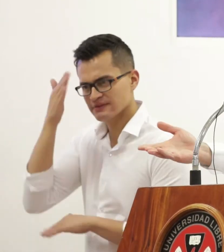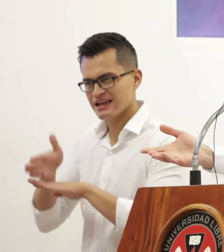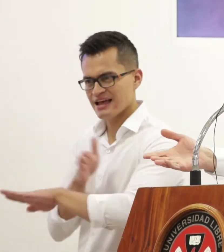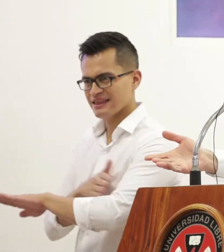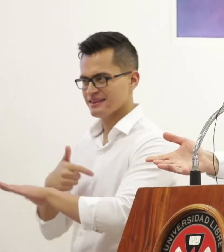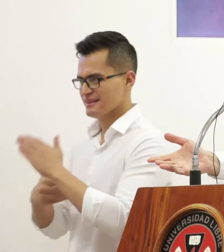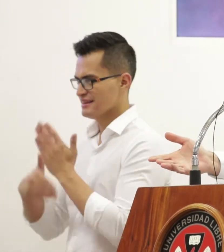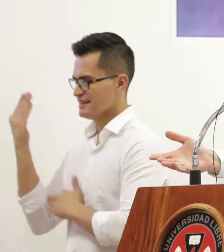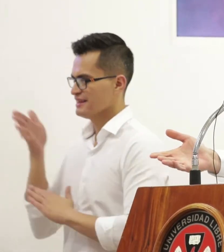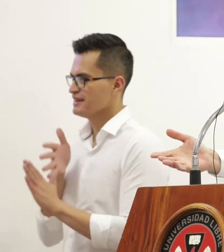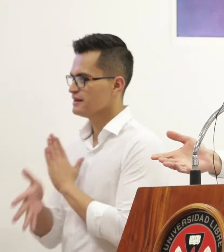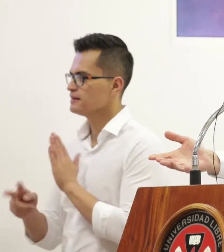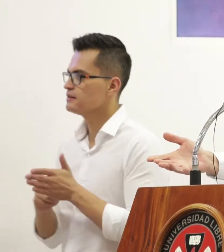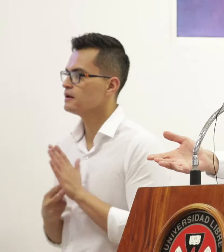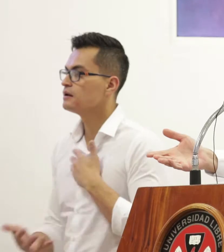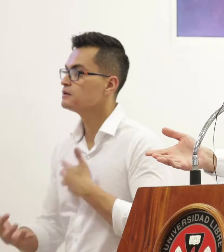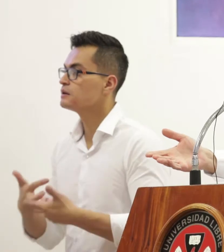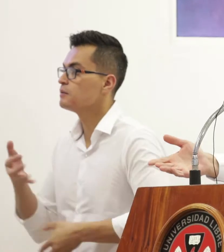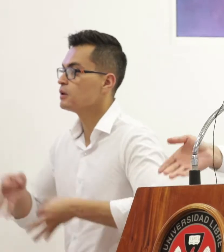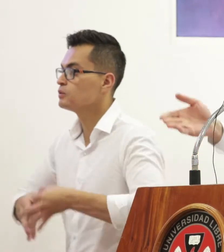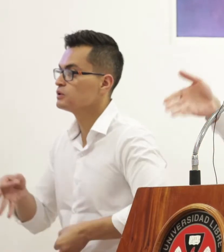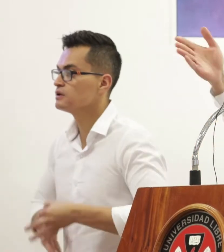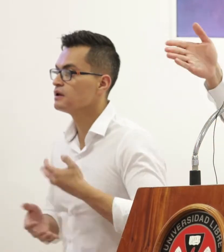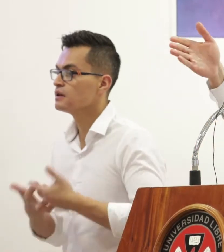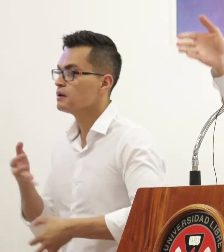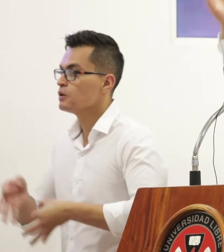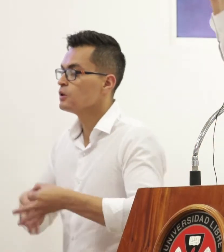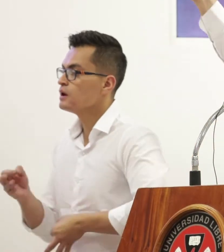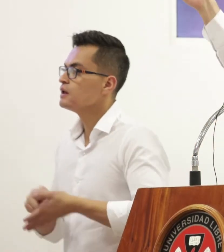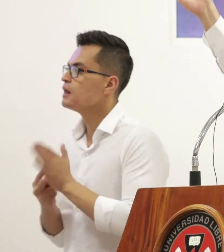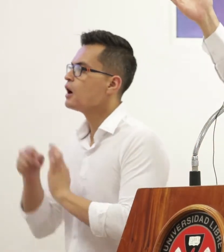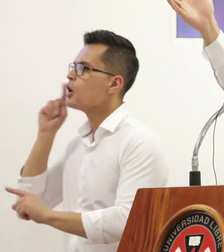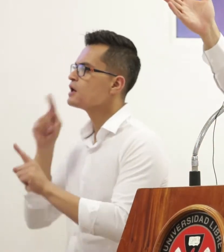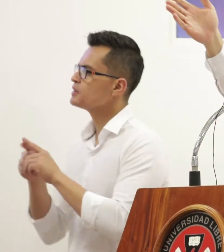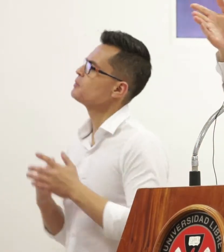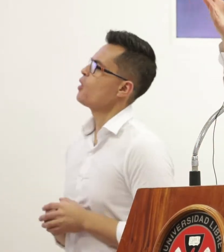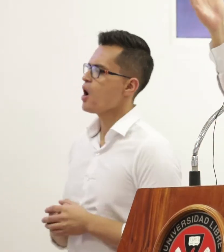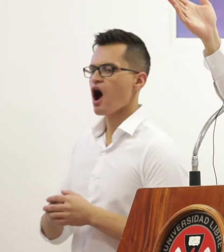eso es el sistema de justicia. El sistema de justicia no es para proteger a los